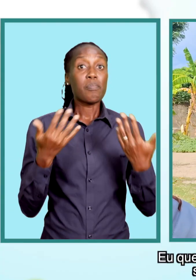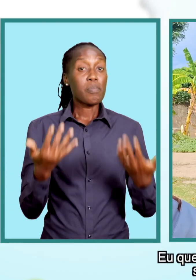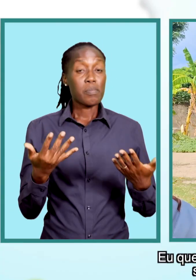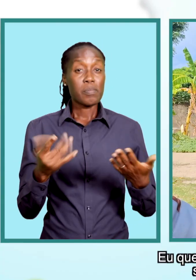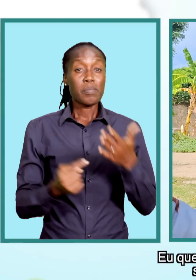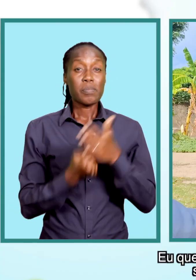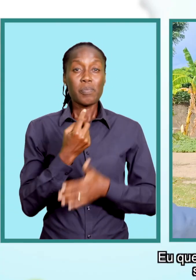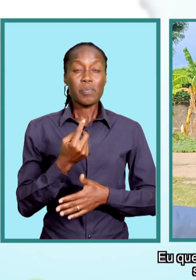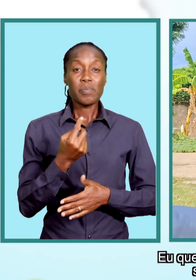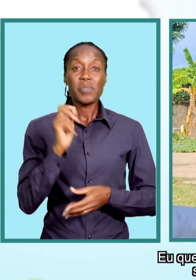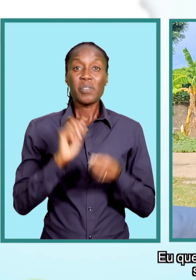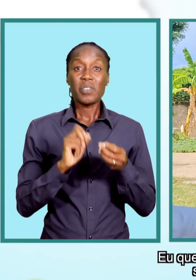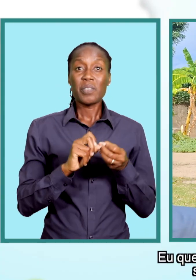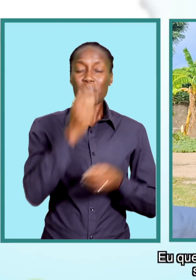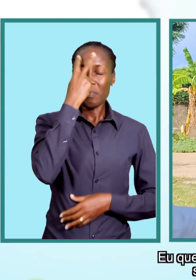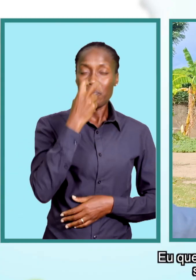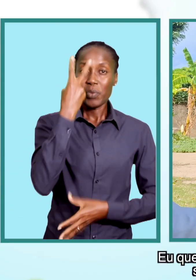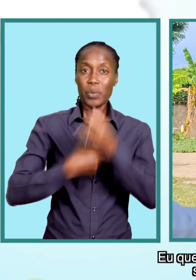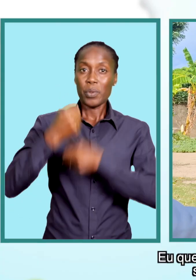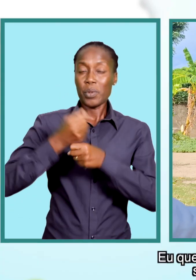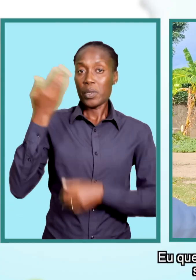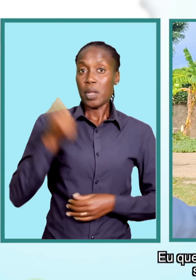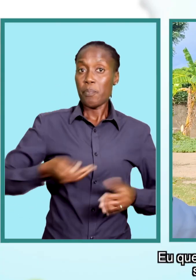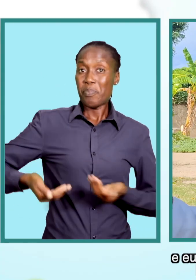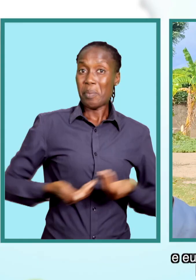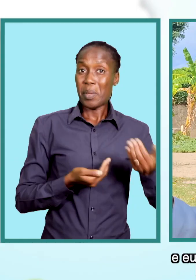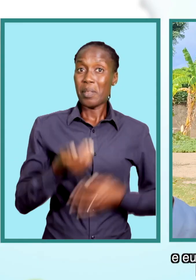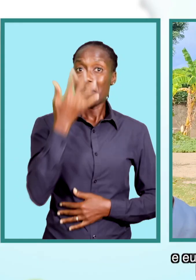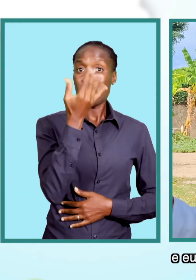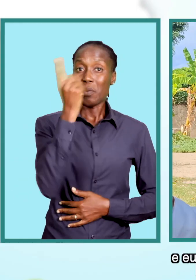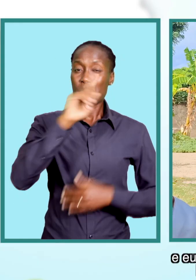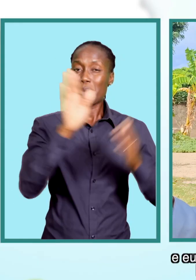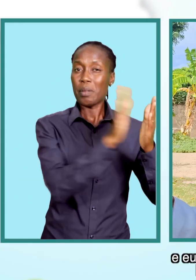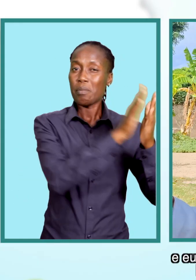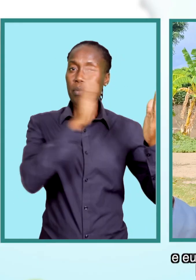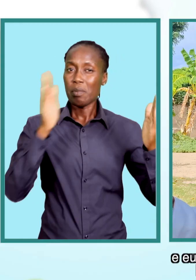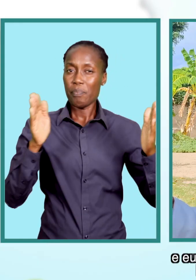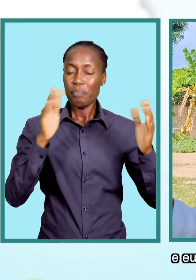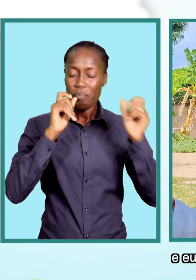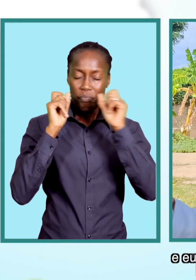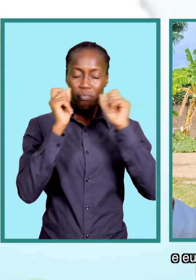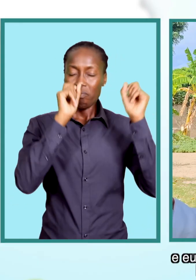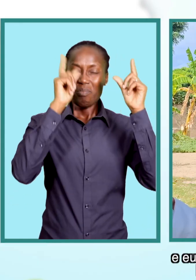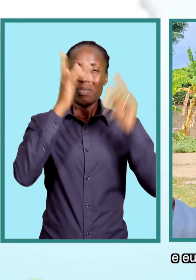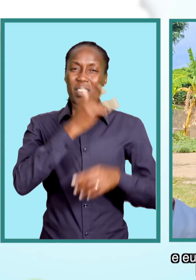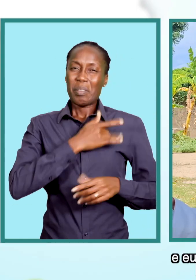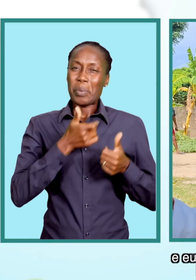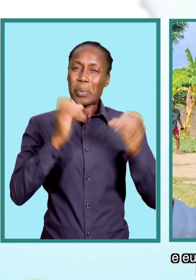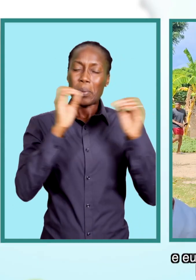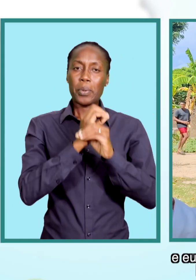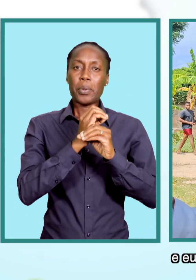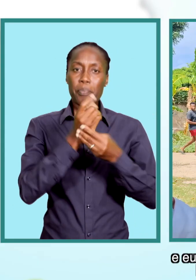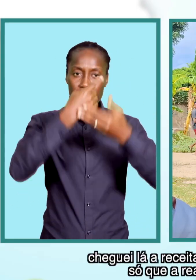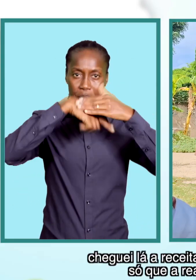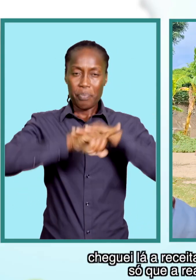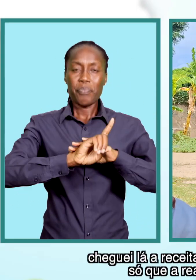2 anos. Minha pessoa tinha apenas 5 meses. E eu acordei, não estava me a sentir bem. Fui ao